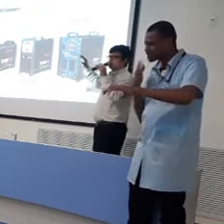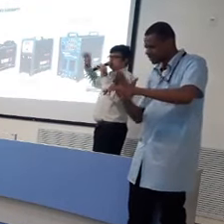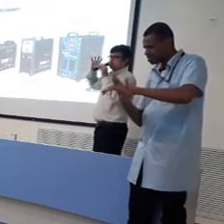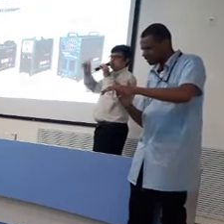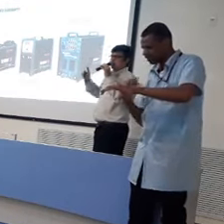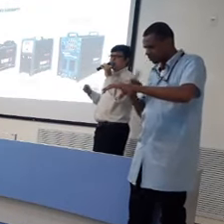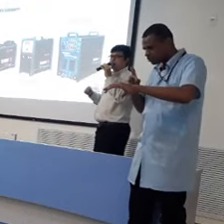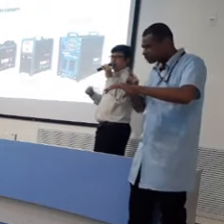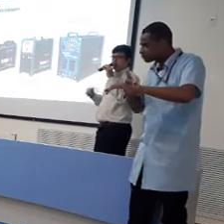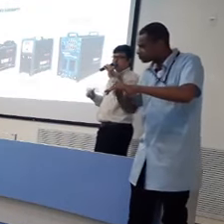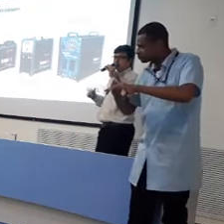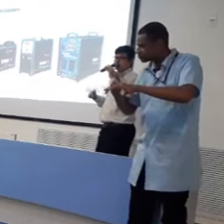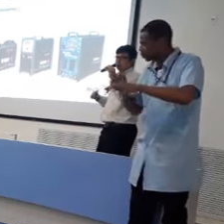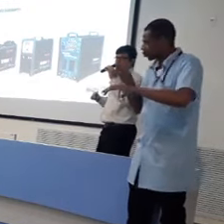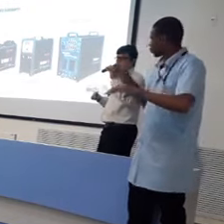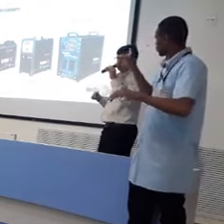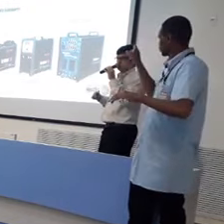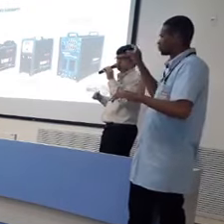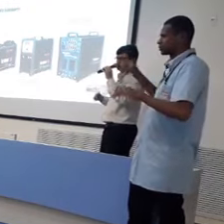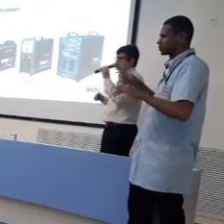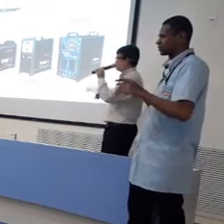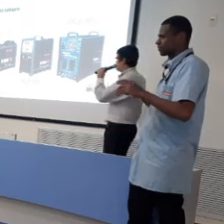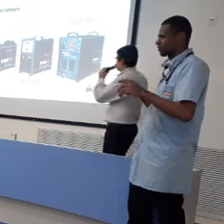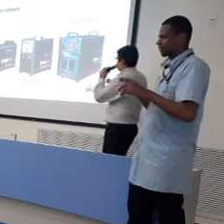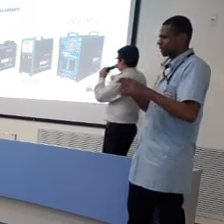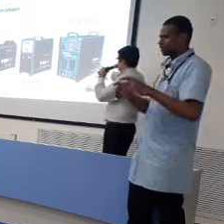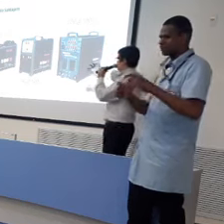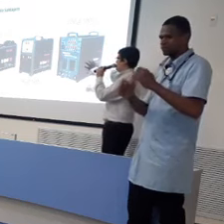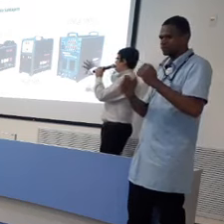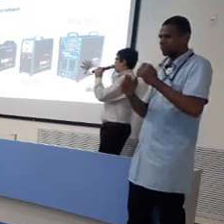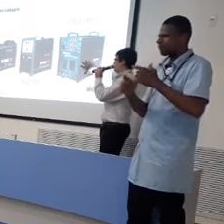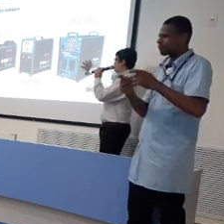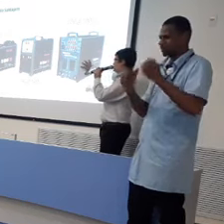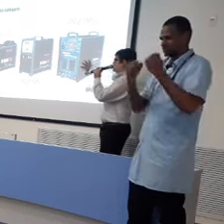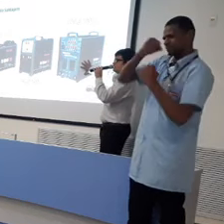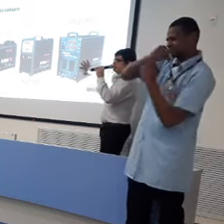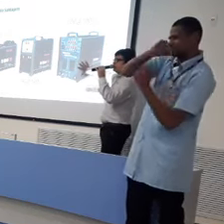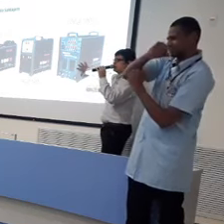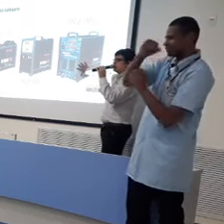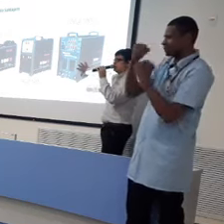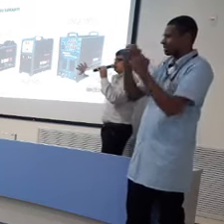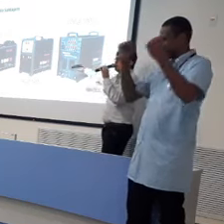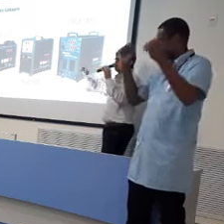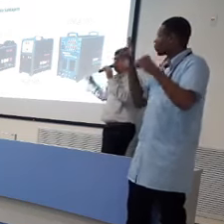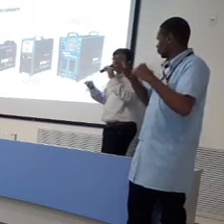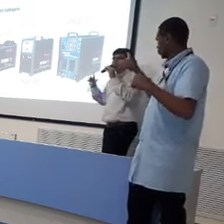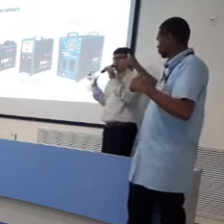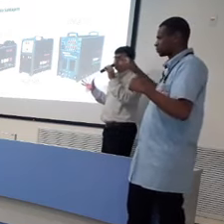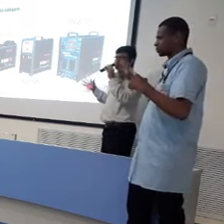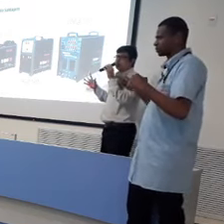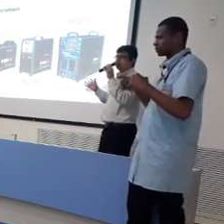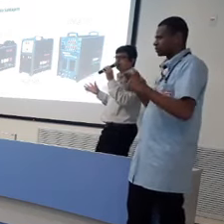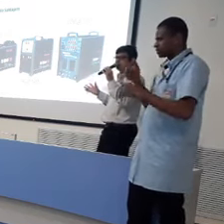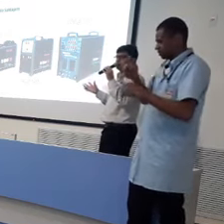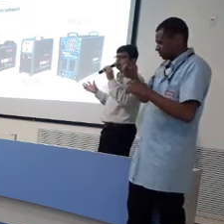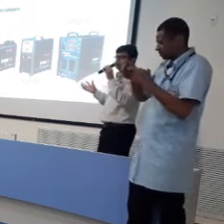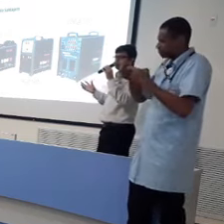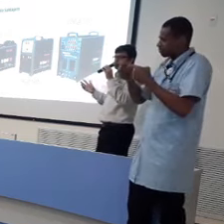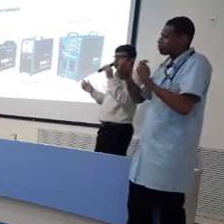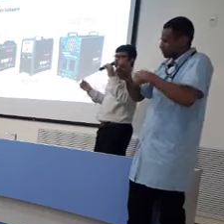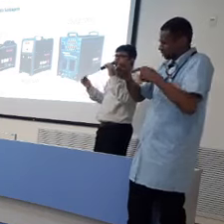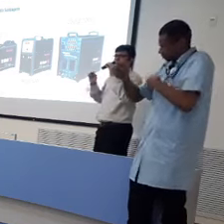aquelas estruturas de balco, por exemplo, o pessoal solda bastante alumínio, usa aqui esse equipamento com uma tocha